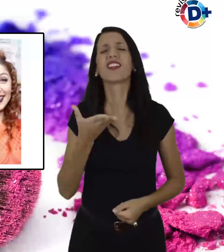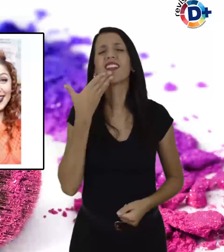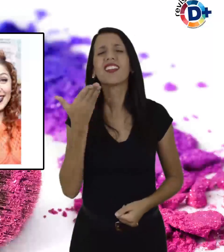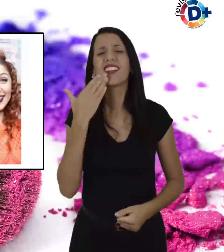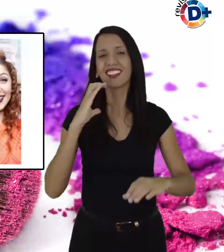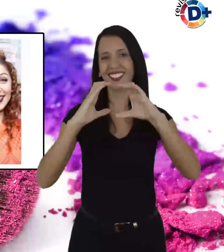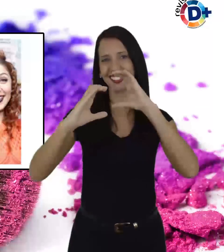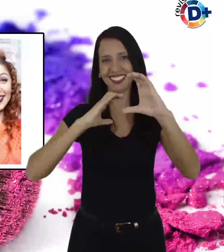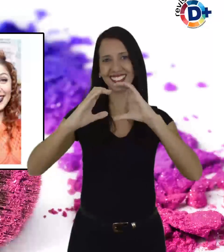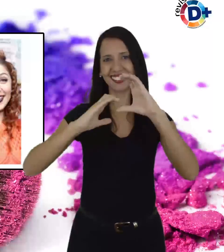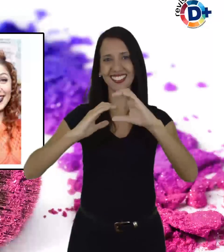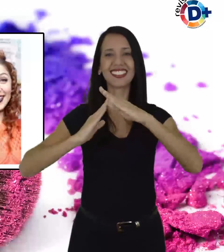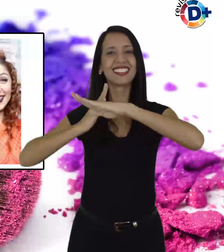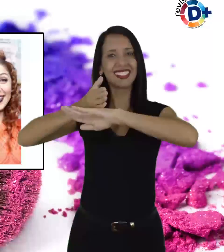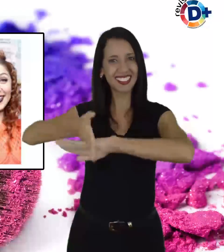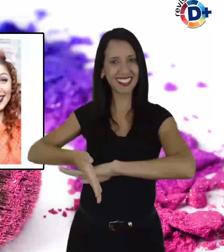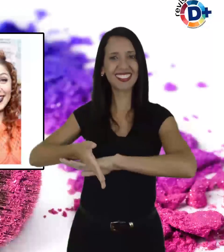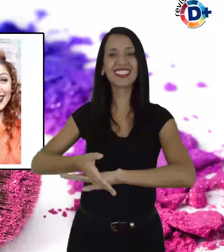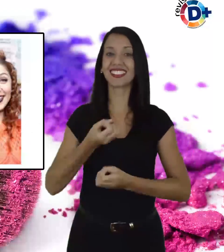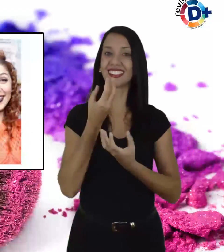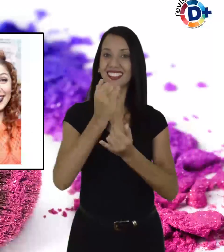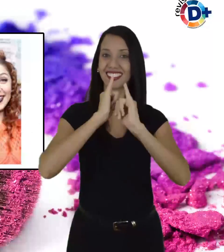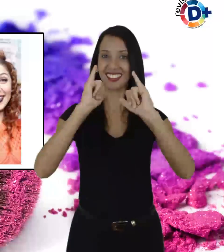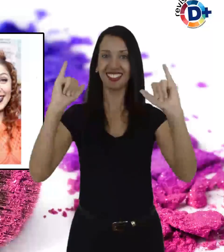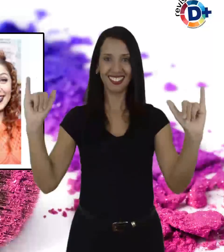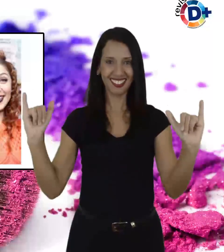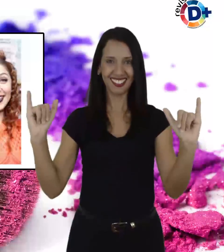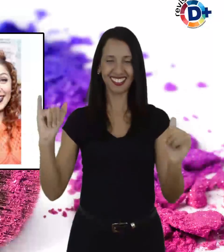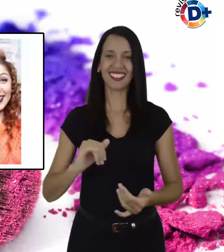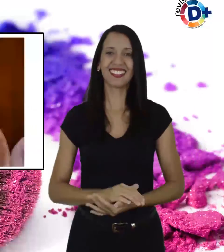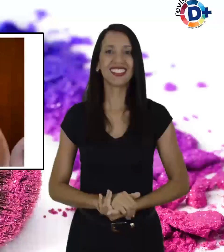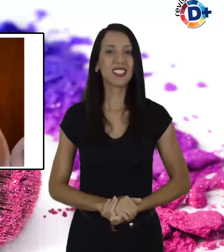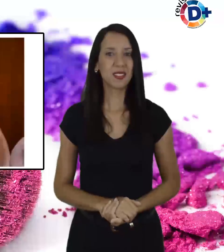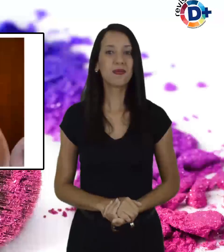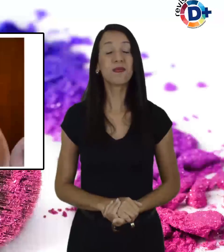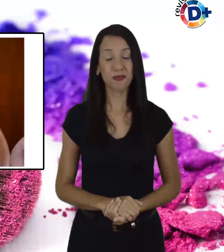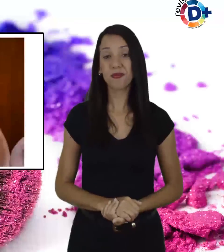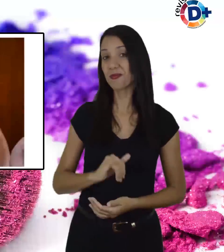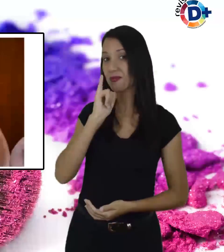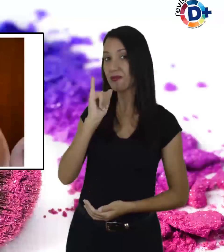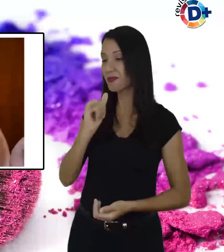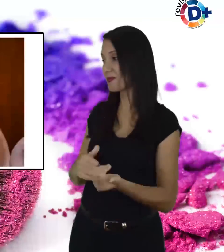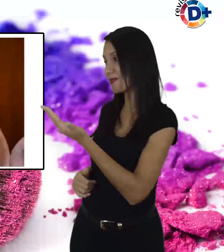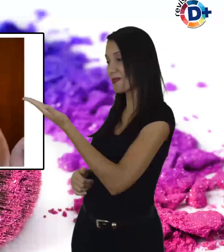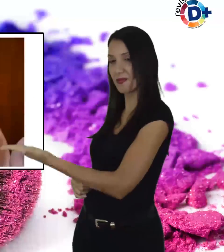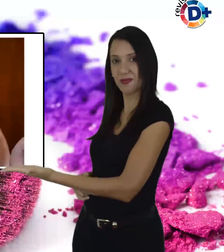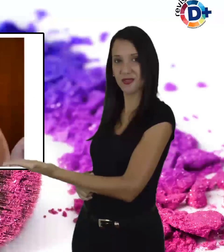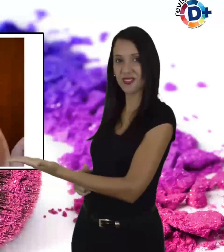a comunicação e o acesso às informações. Conta ela em conversa